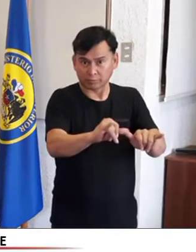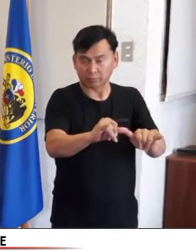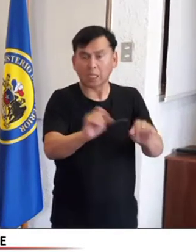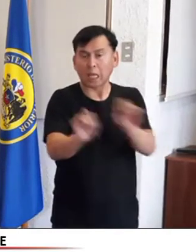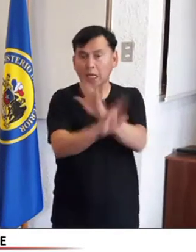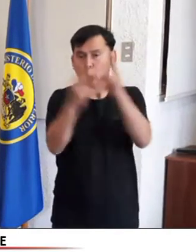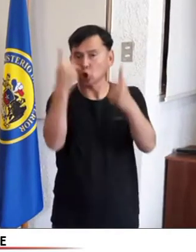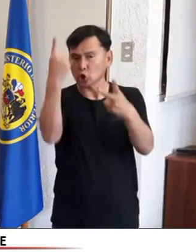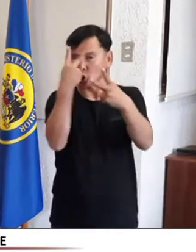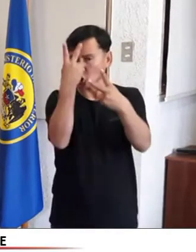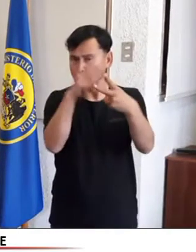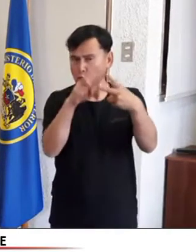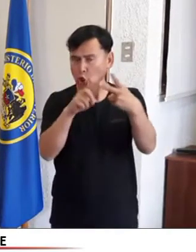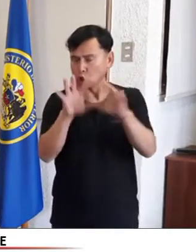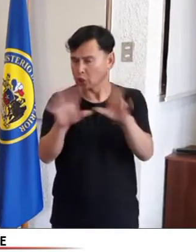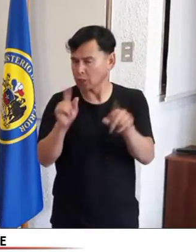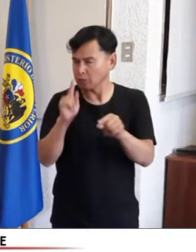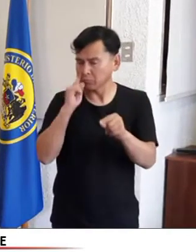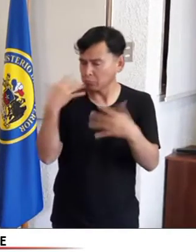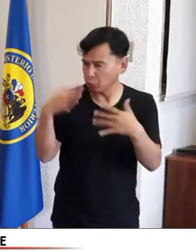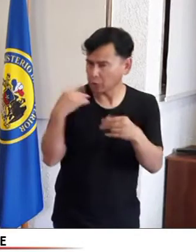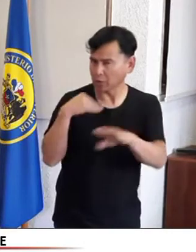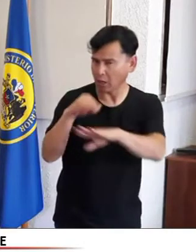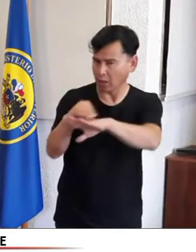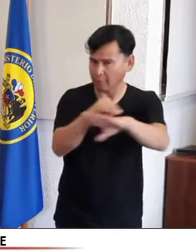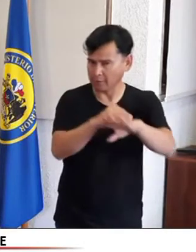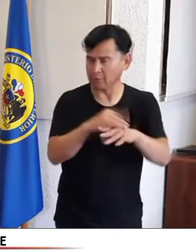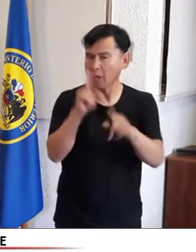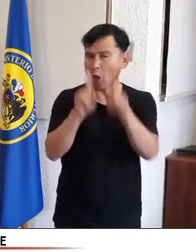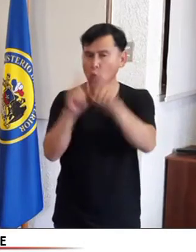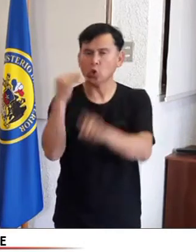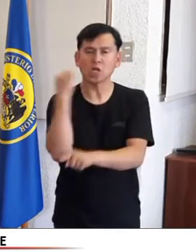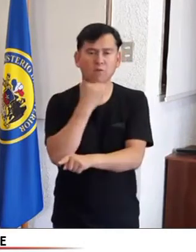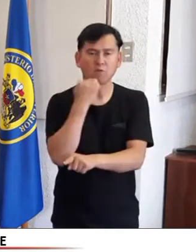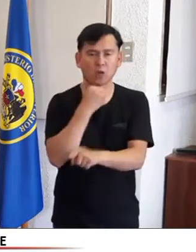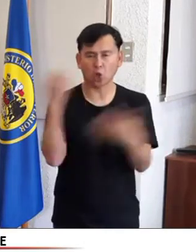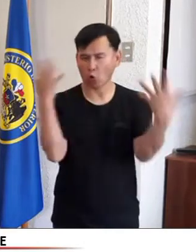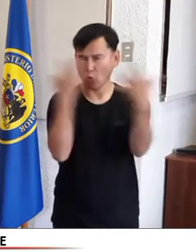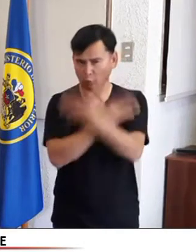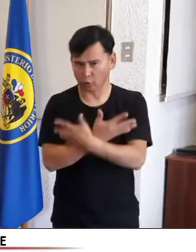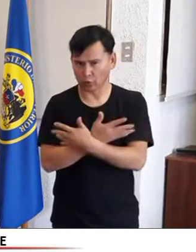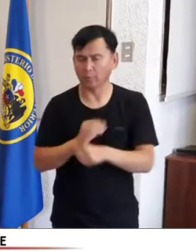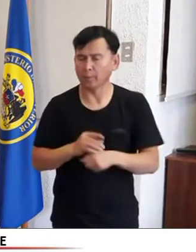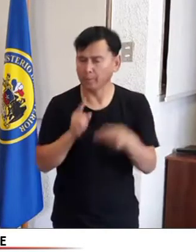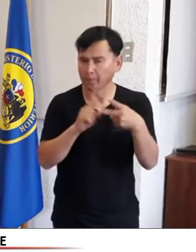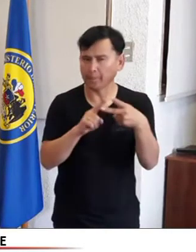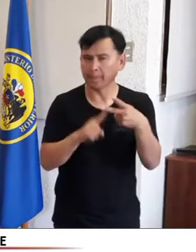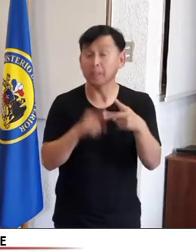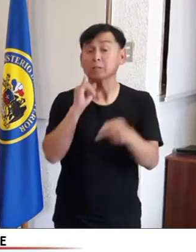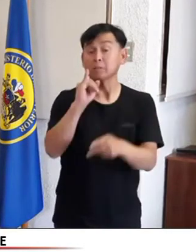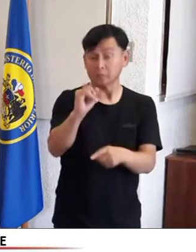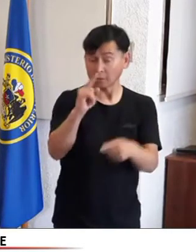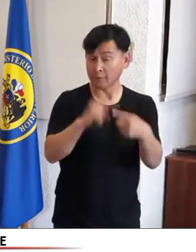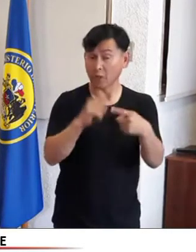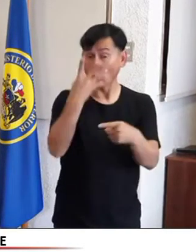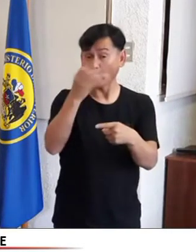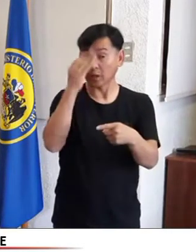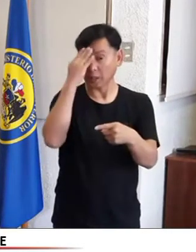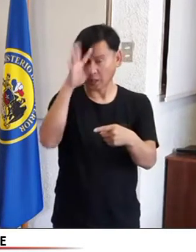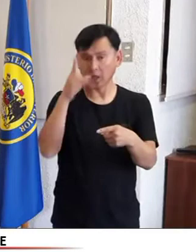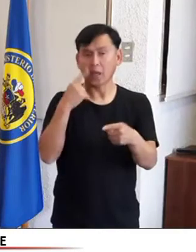aclarar dos cosas que es lo que probablemente ha provocado equivocación o confusiones en la población. Efectivamente, la